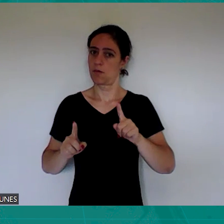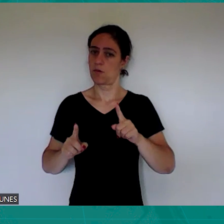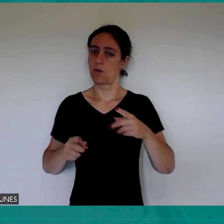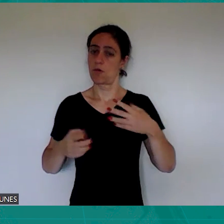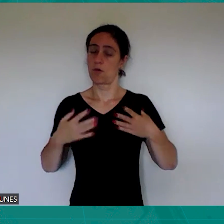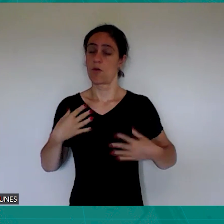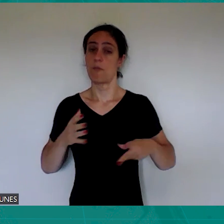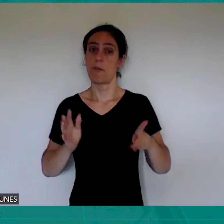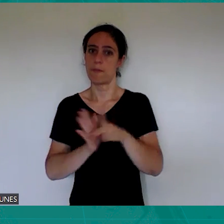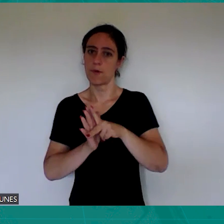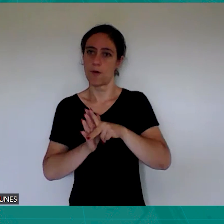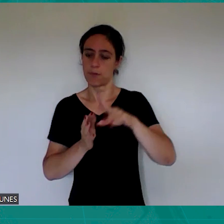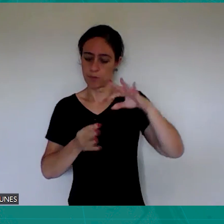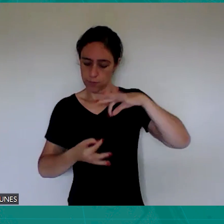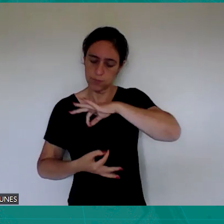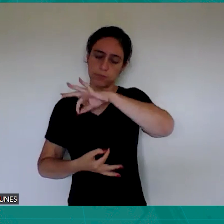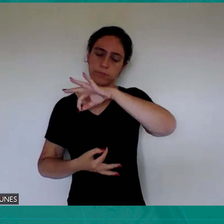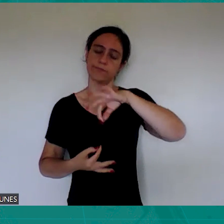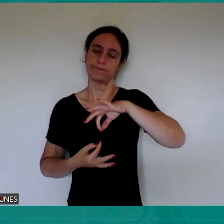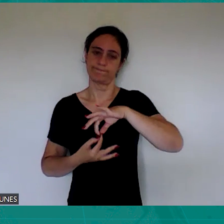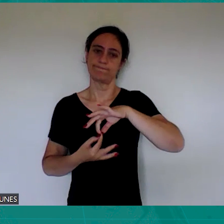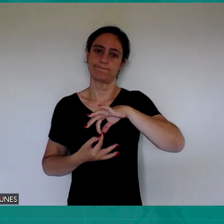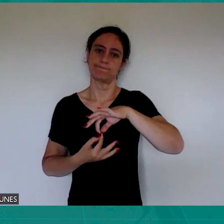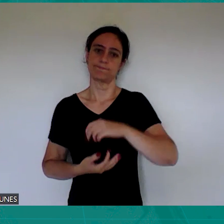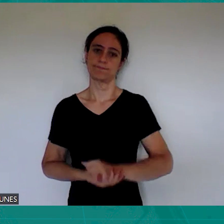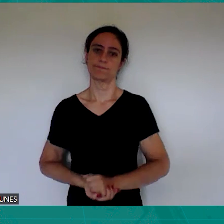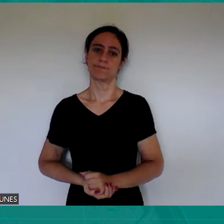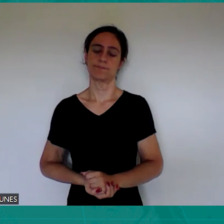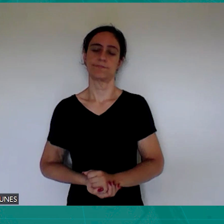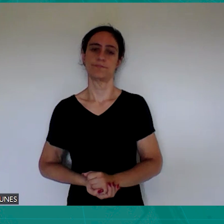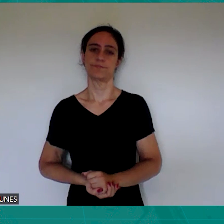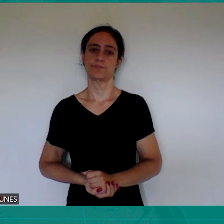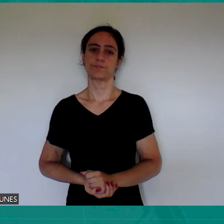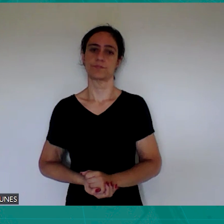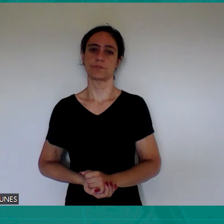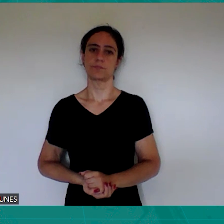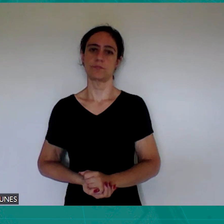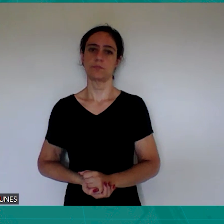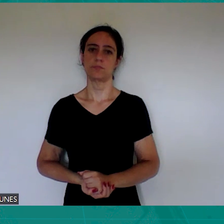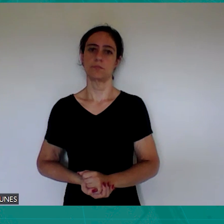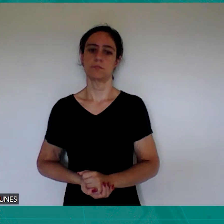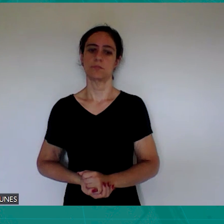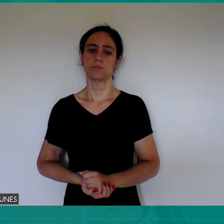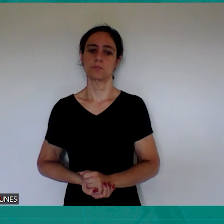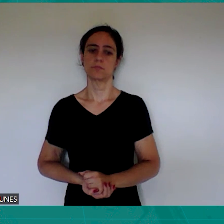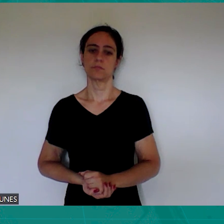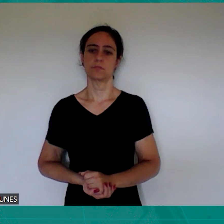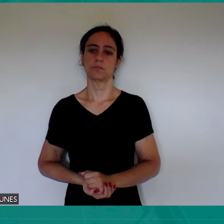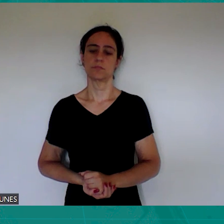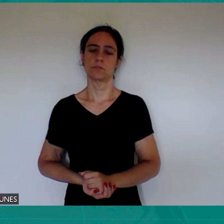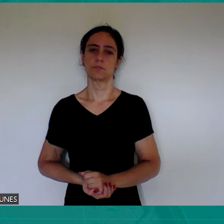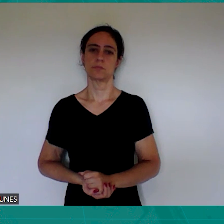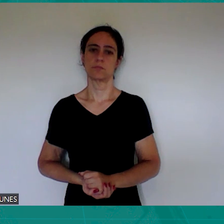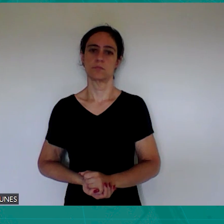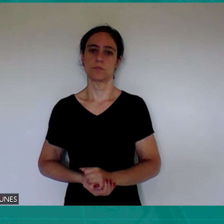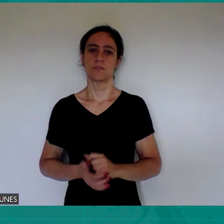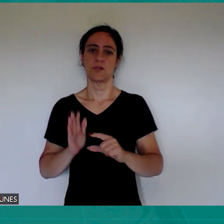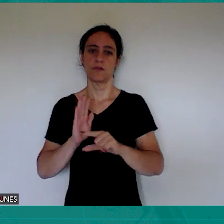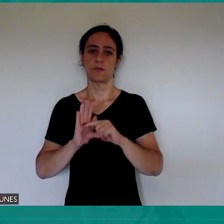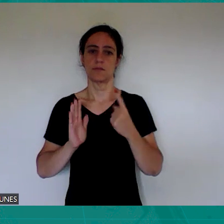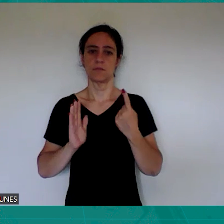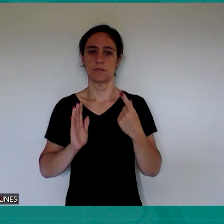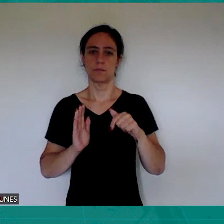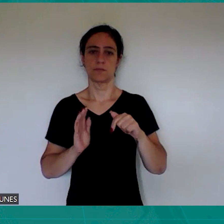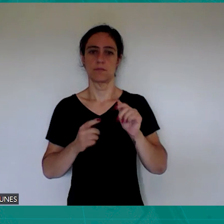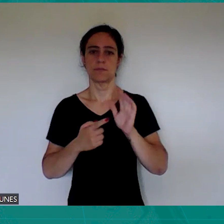do Espírito Santo. É o templo do Espírito Santo, né? Por isso, irmão, do versículo 17 fala, mas aquele